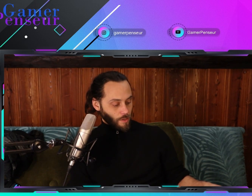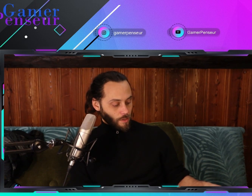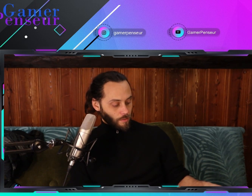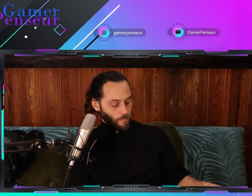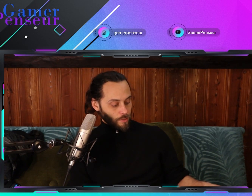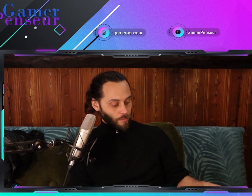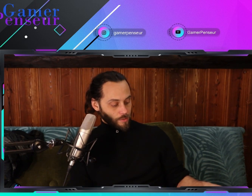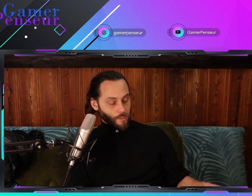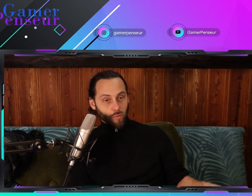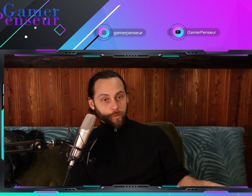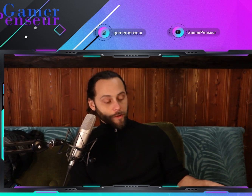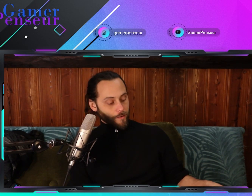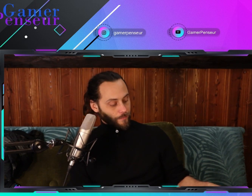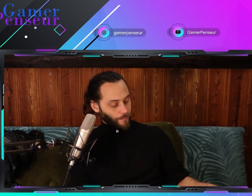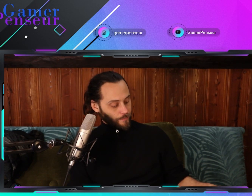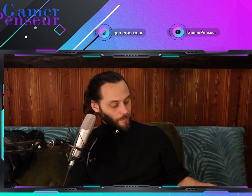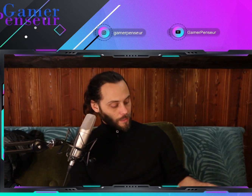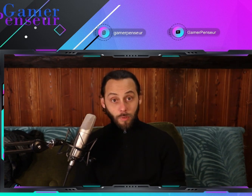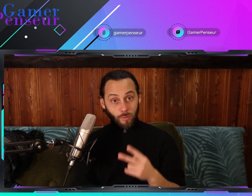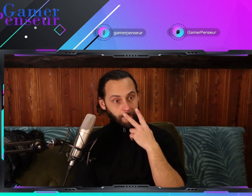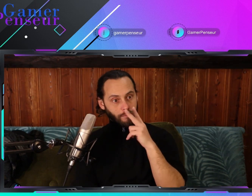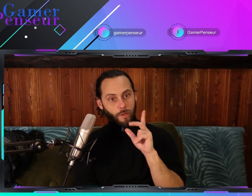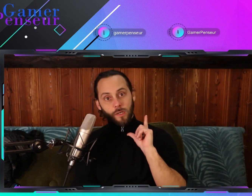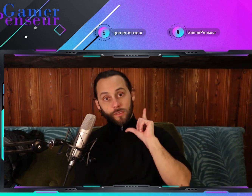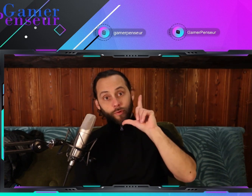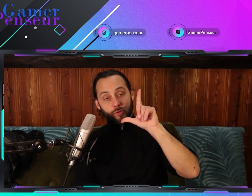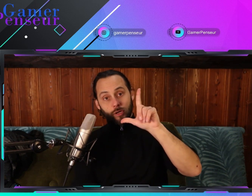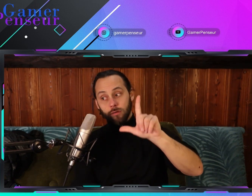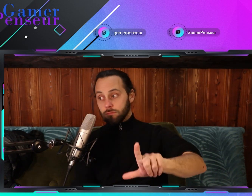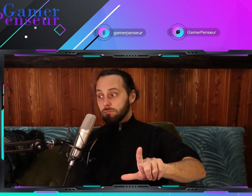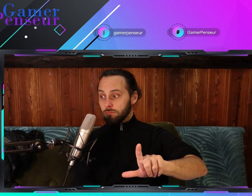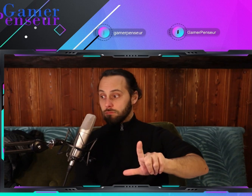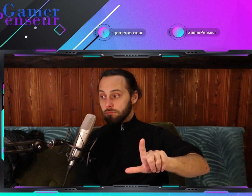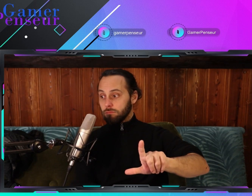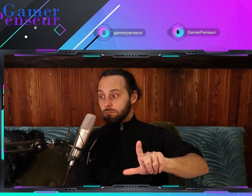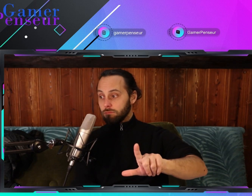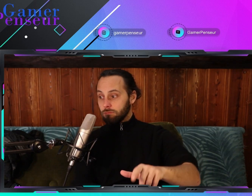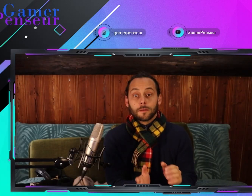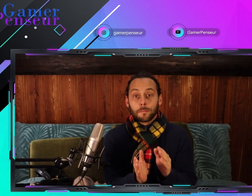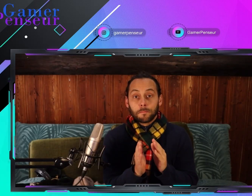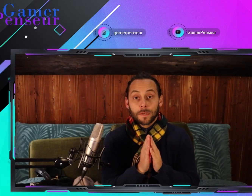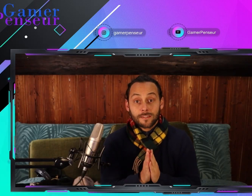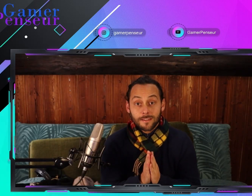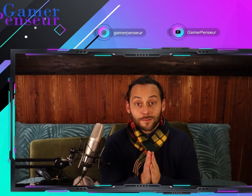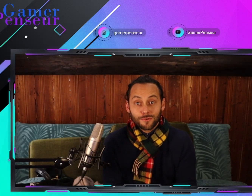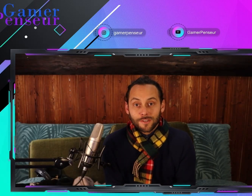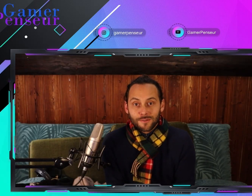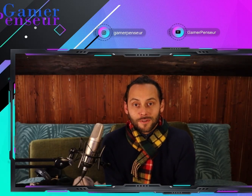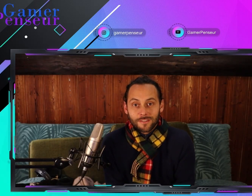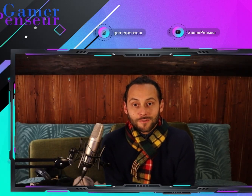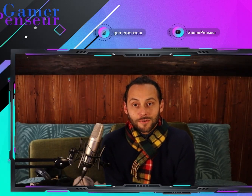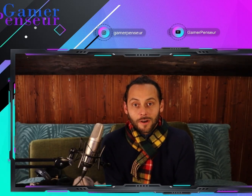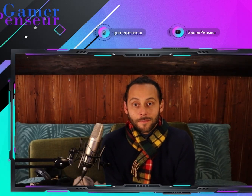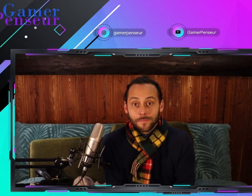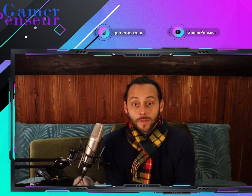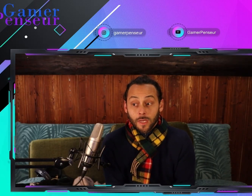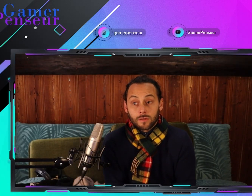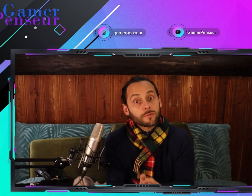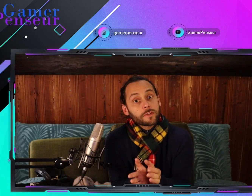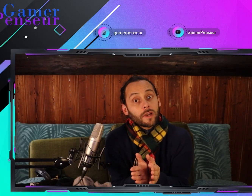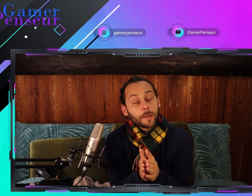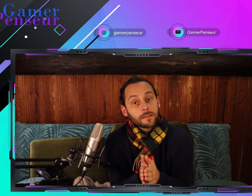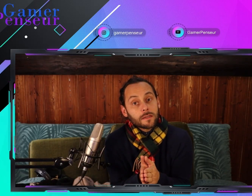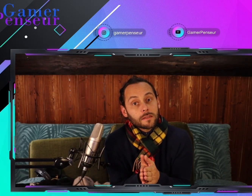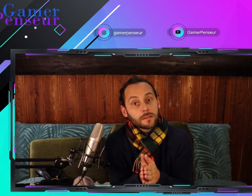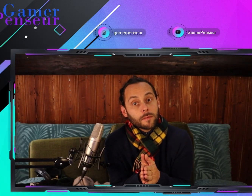aussi. Mais voilà, c'est les contraires. Bah on se voit lundi prochain. Merci à tous ceux qui sont restés jusque-là. Si